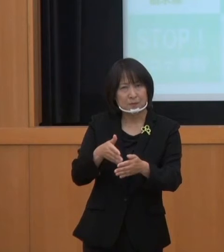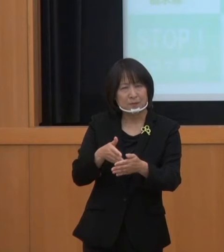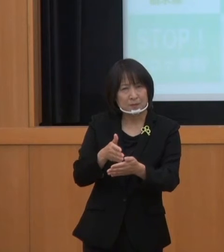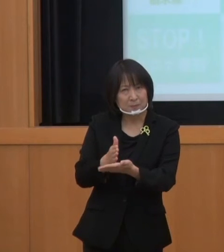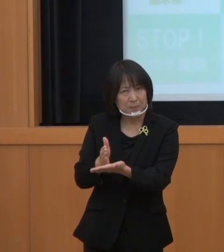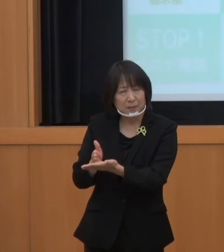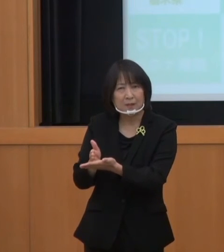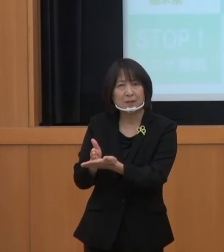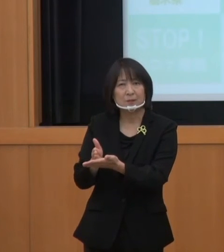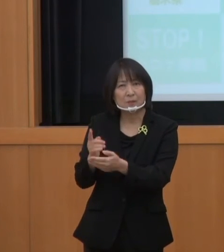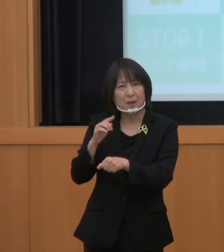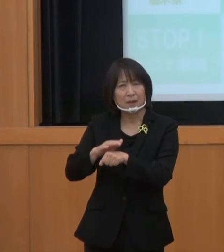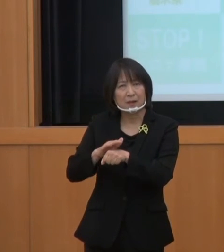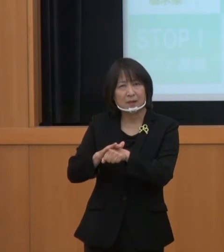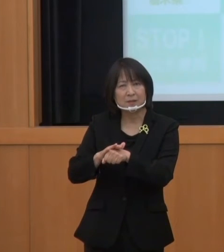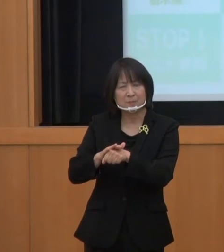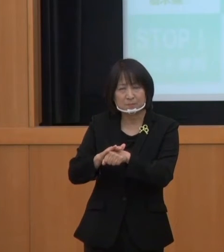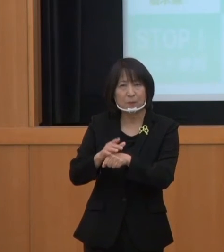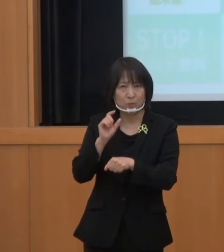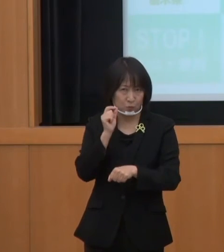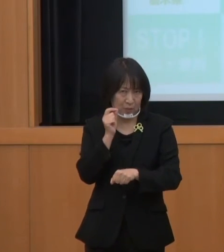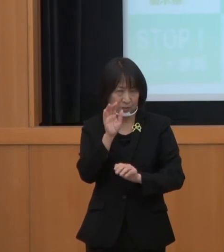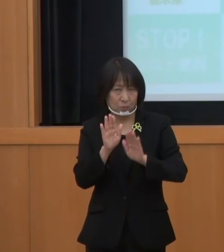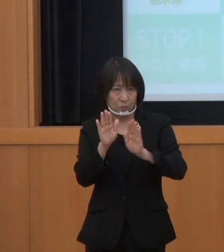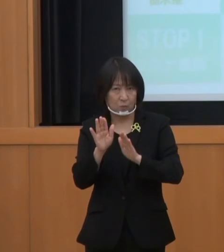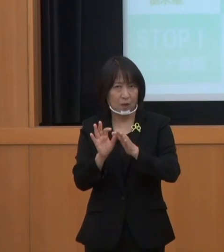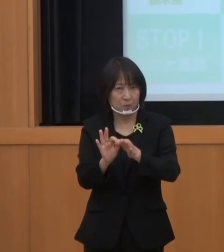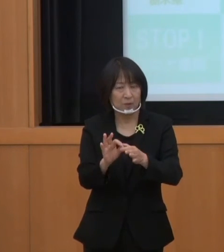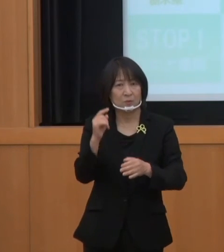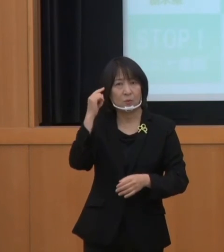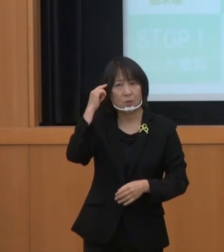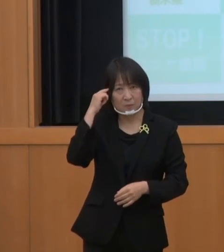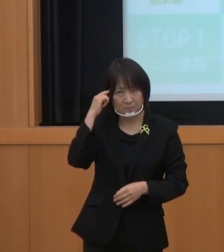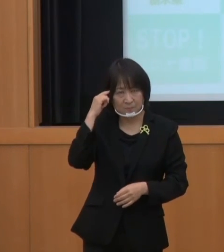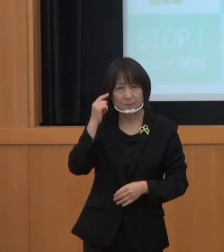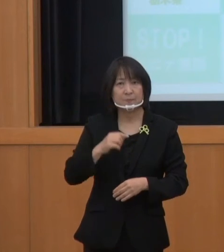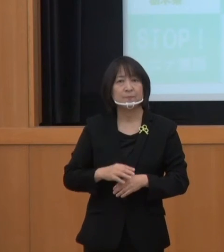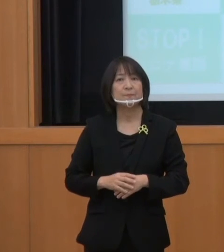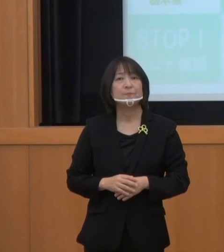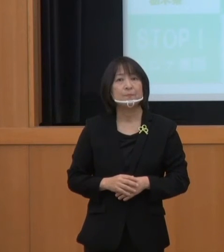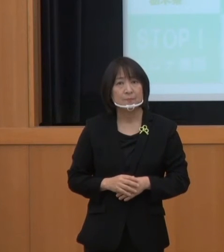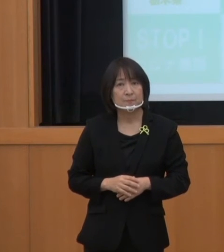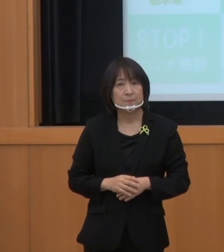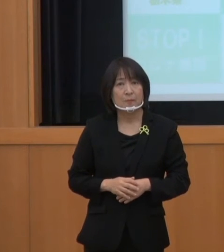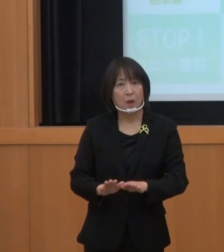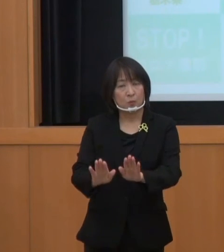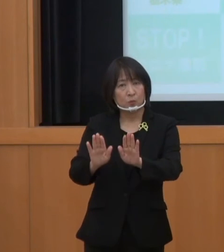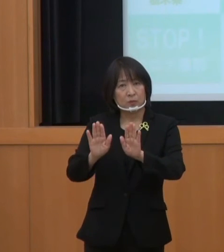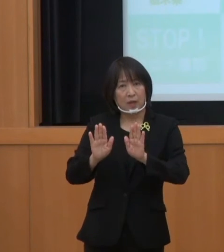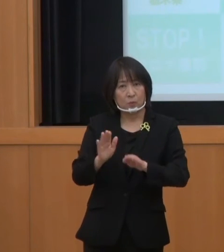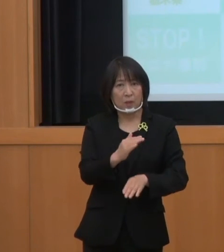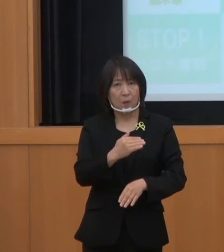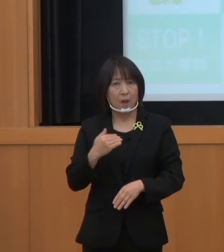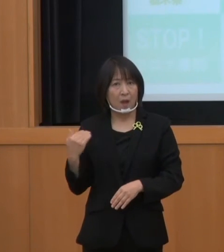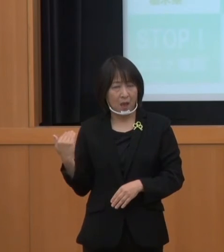思うんですけれども、新しく飲食店への認証制度等も始まりますが、受け入れる側ですね、今後感染が